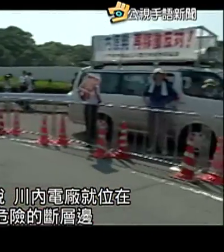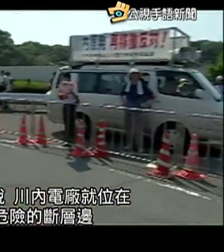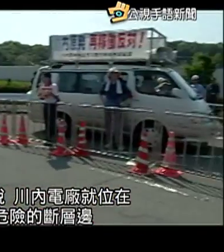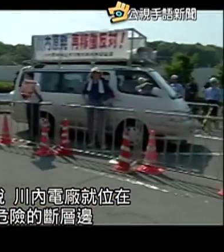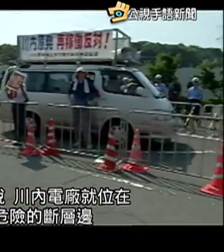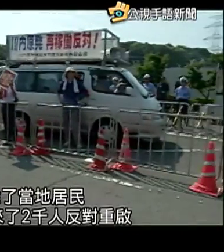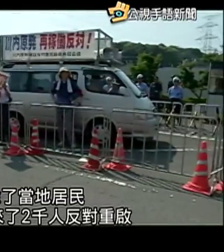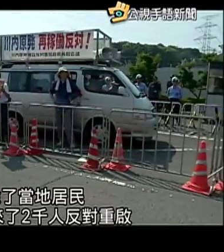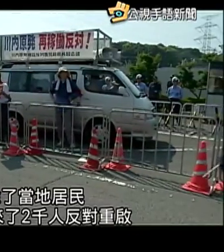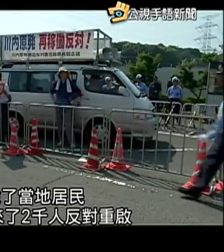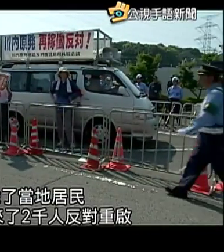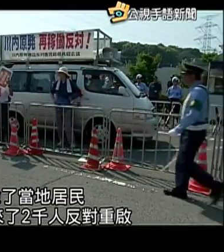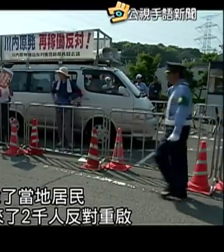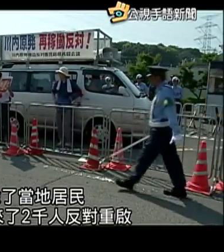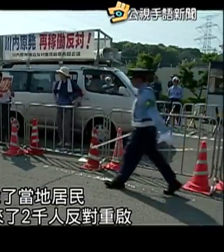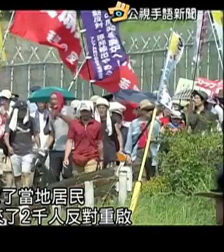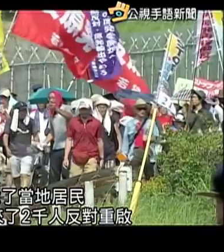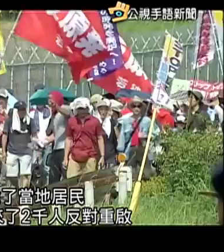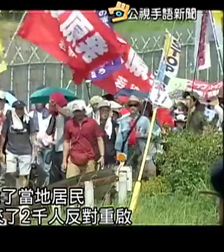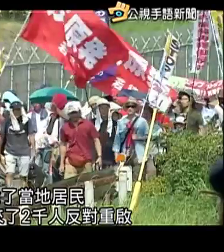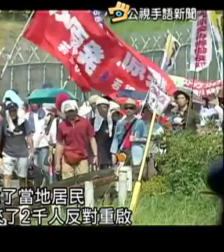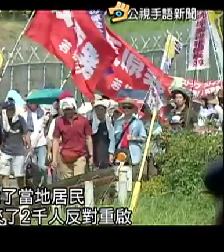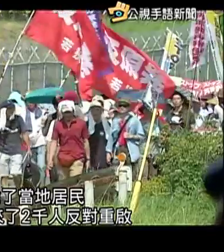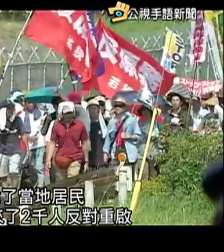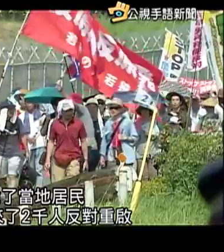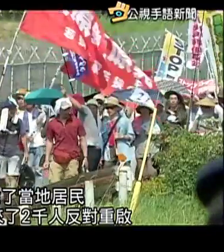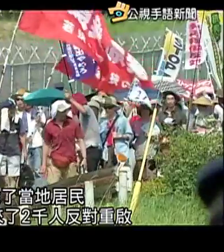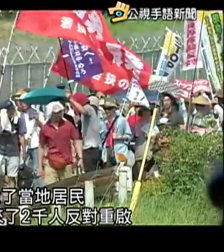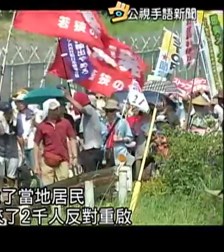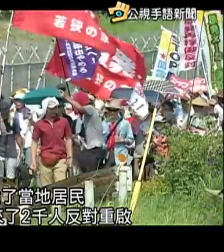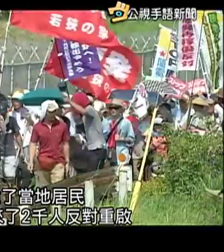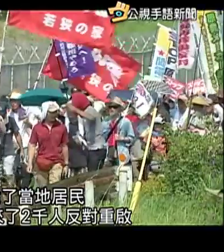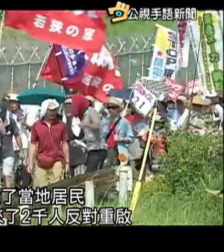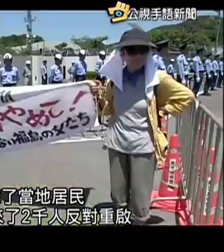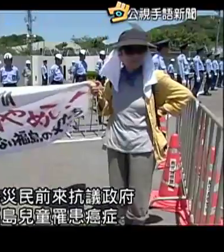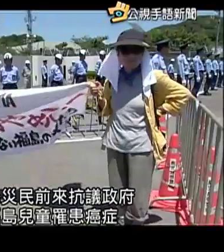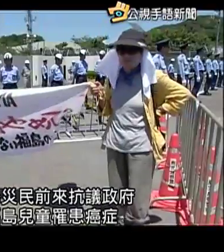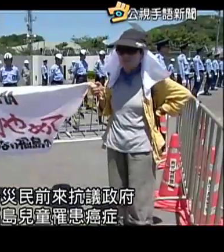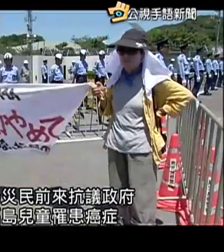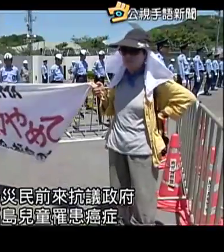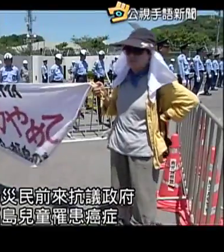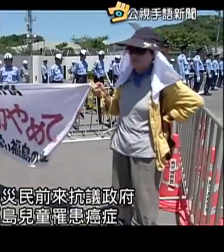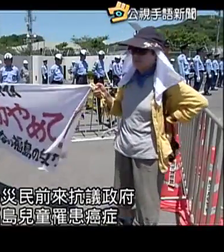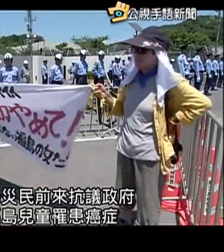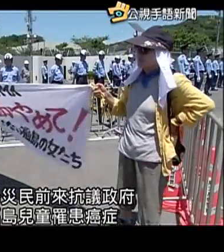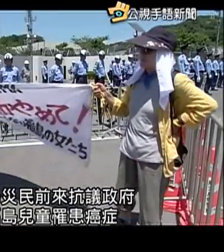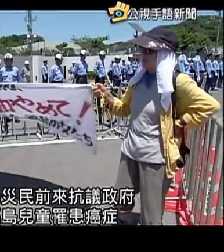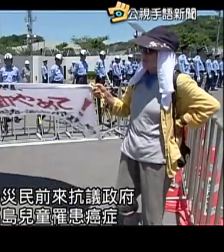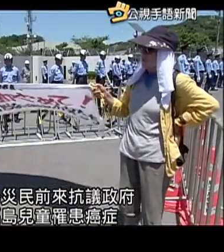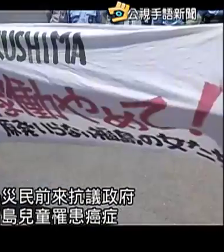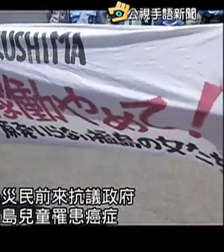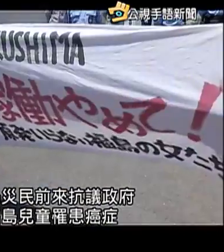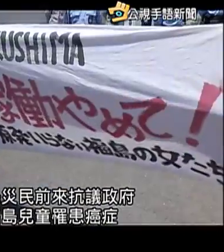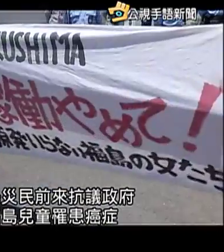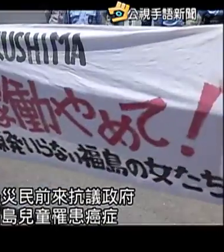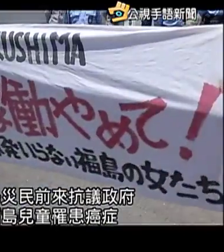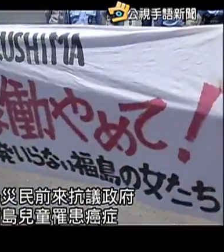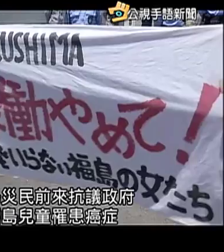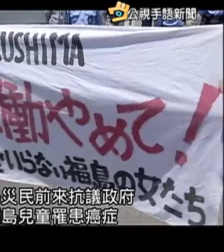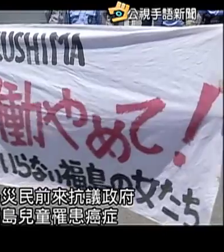了当地居民，全国也来了2000人反对重启。一位福岛灾民前来抗议政府否认福岛儿童罹患癌症